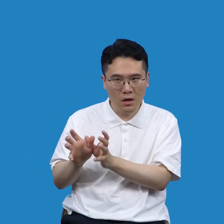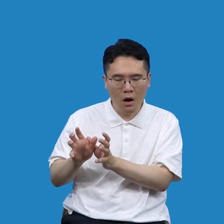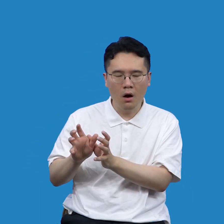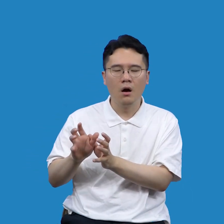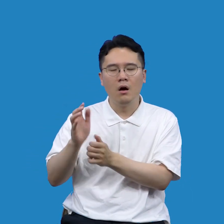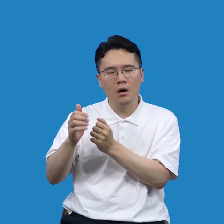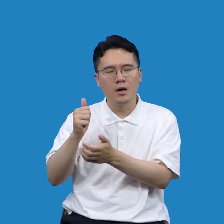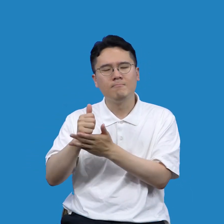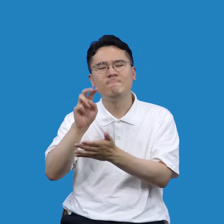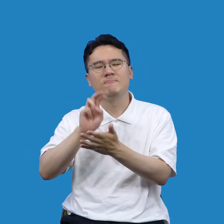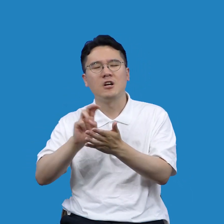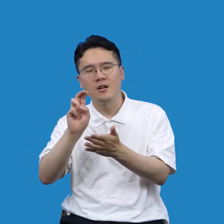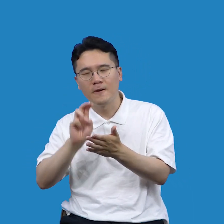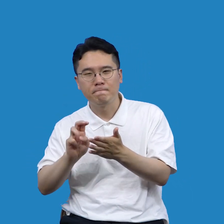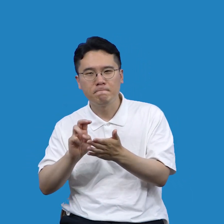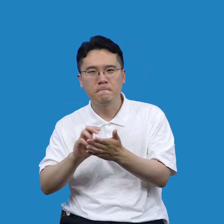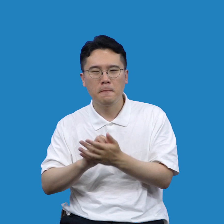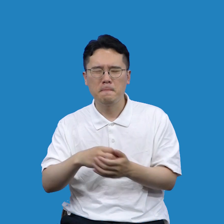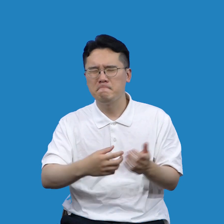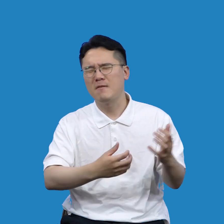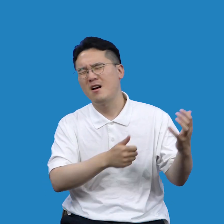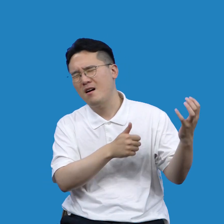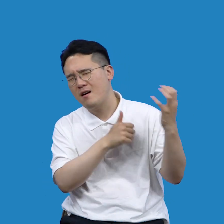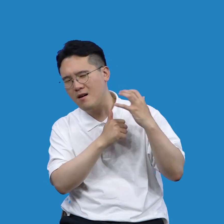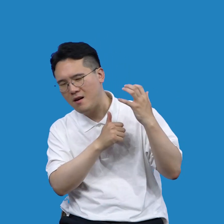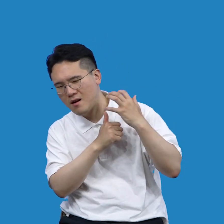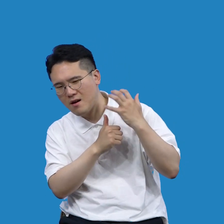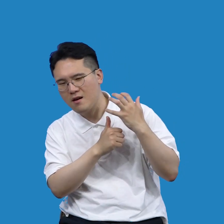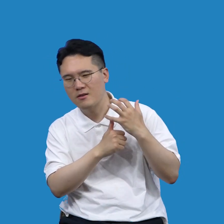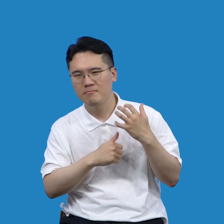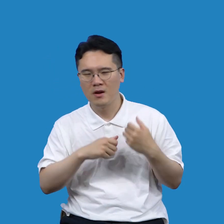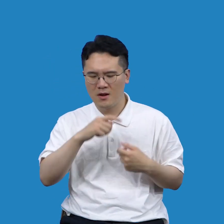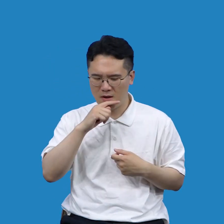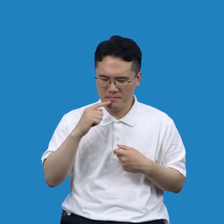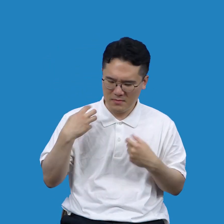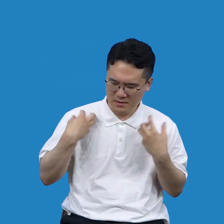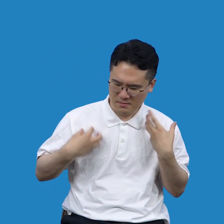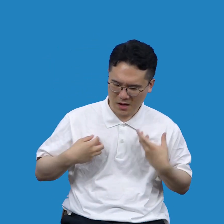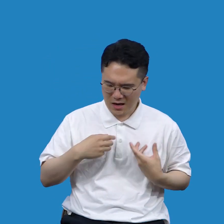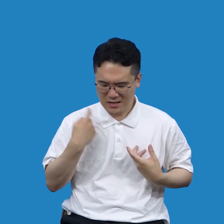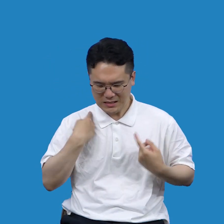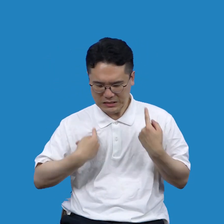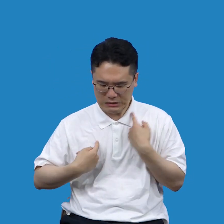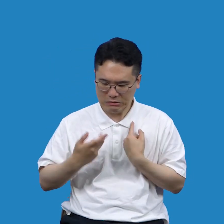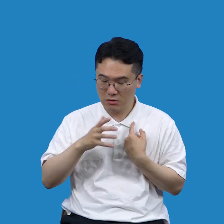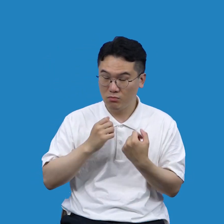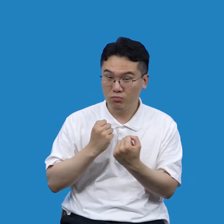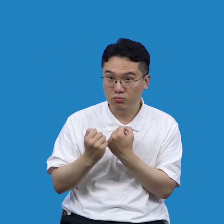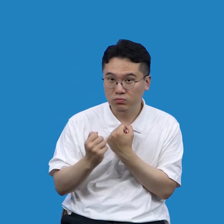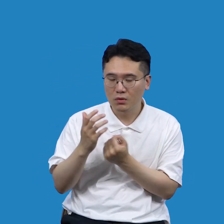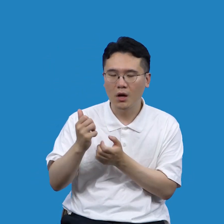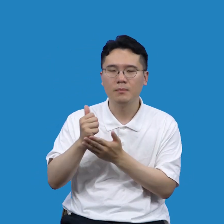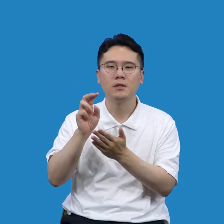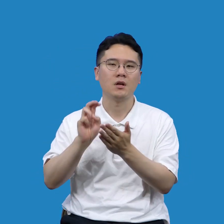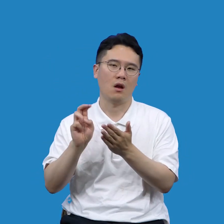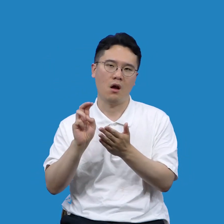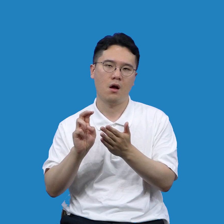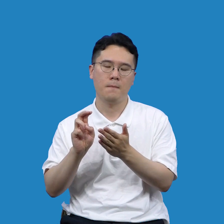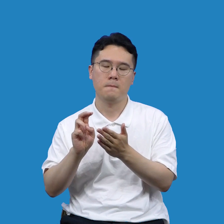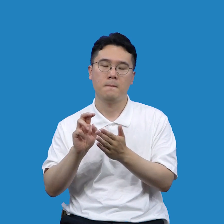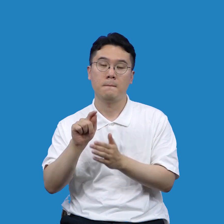핍박을 받고 박해를 받으면서도 찬양하는 이 사람들. 근데 그 순간 그들이 찬양하고 예배하고 있었을